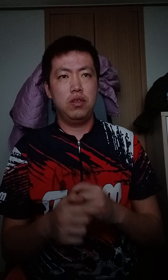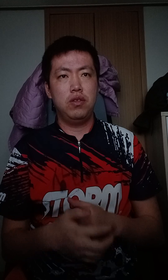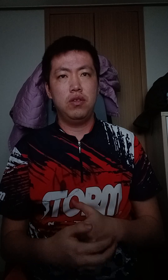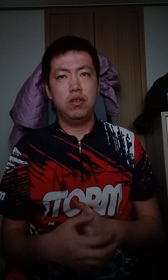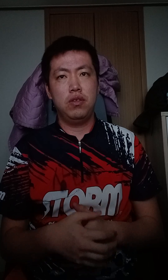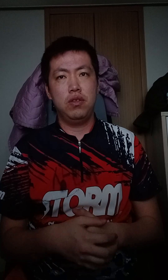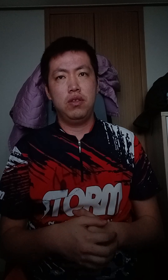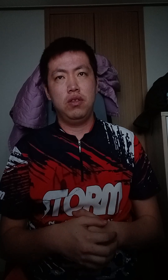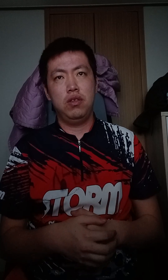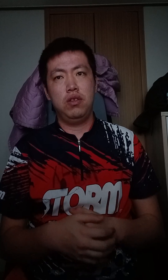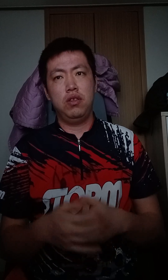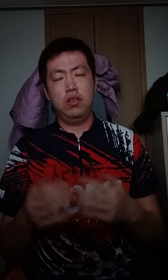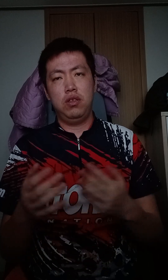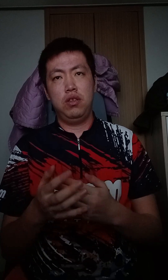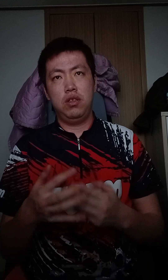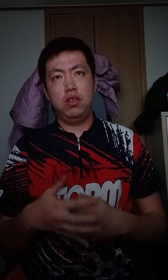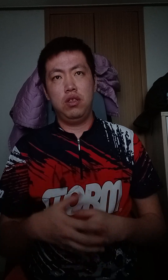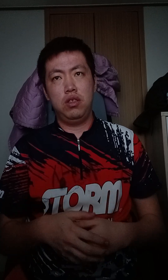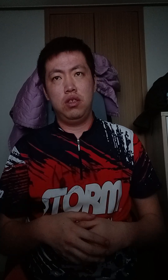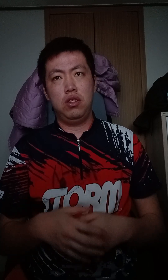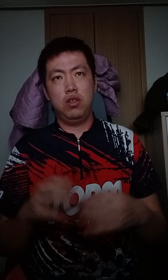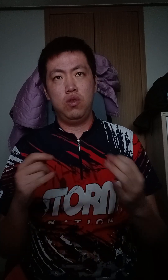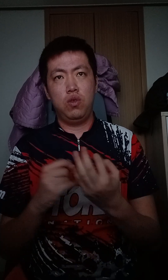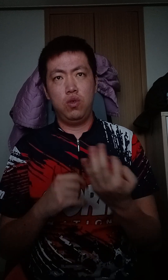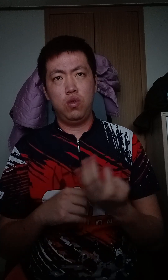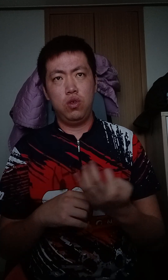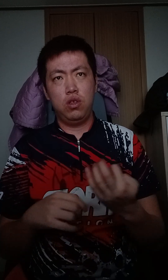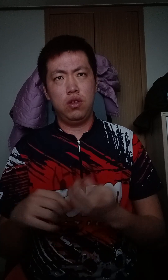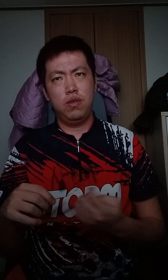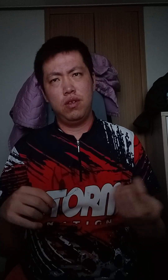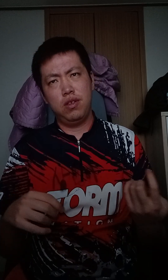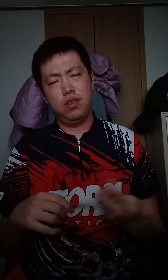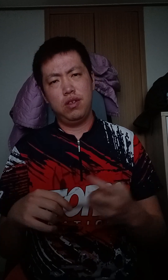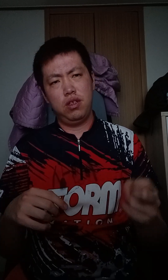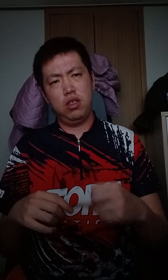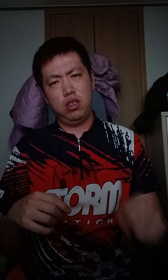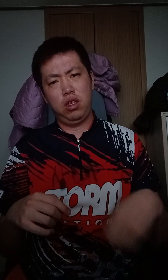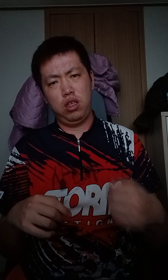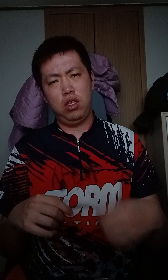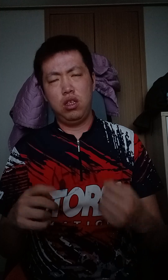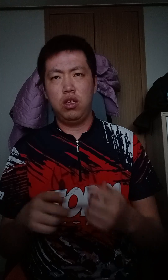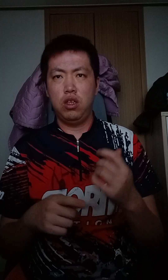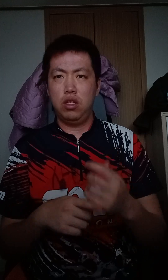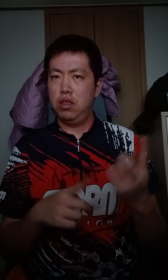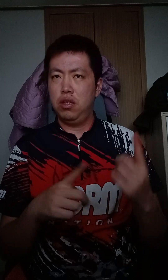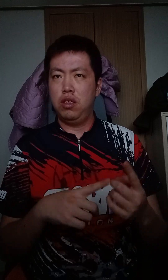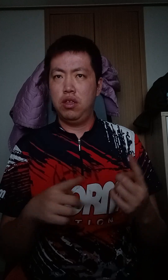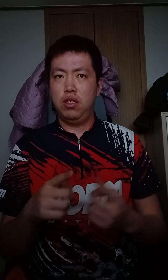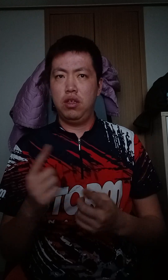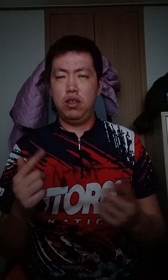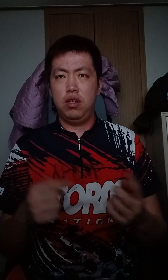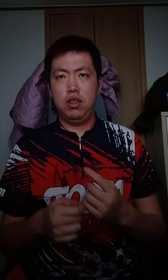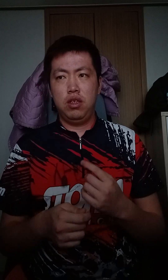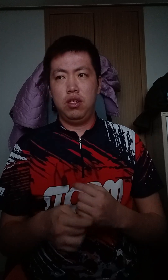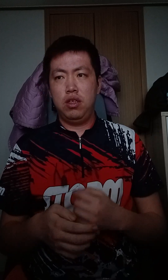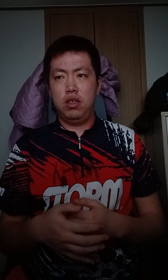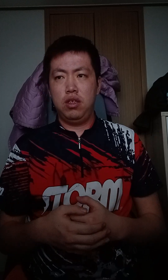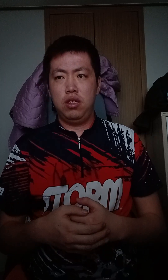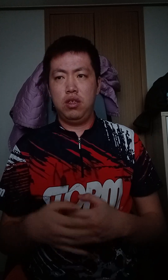겁니다. 제보자에 따르면 외삼촌은 하반신 마비로 거동이 불편해서 2주에 한 번씩 병원에 가는 것 말고는 외출하는 일이